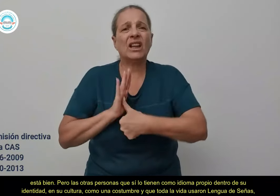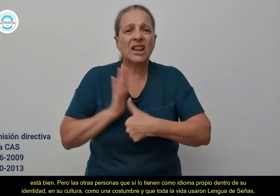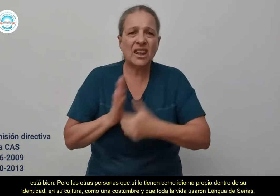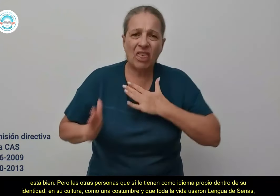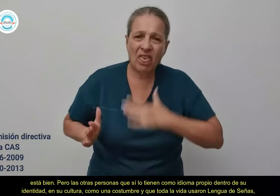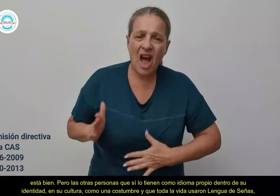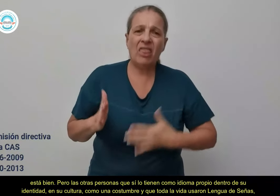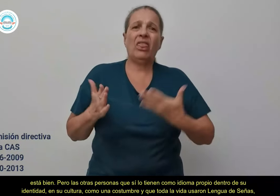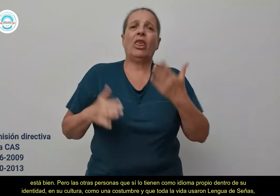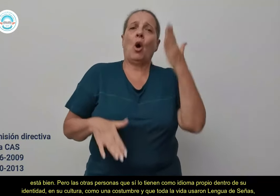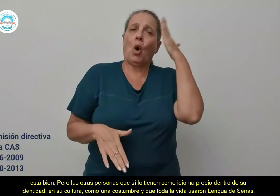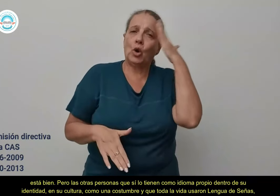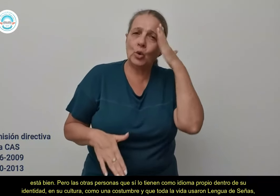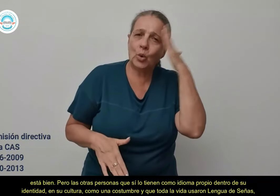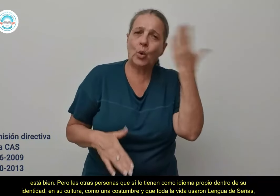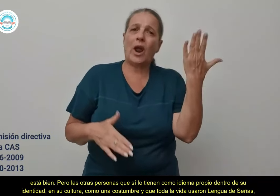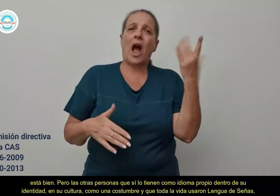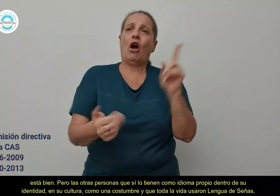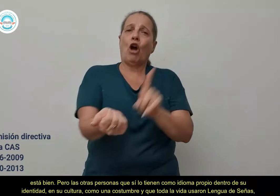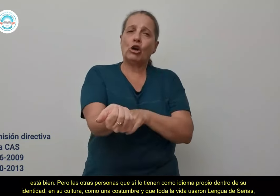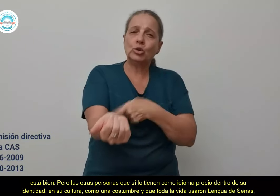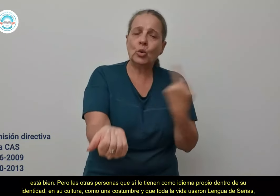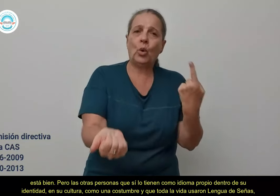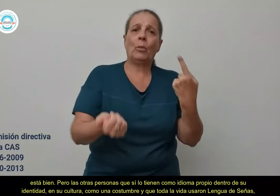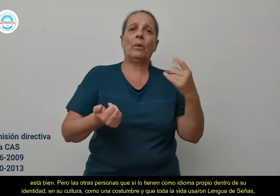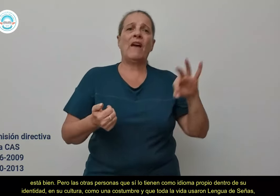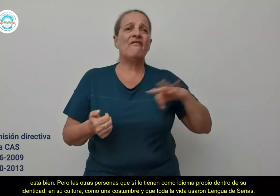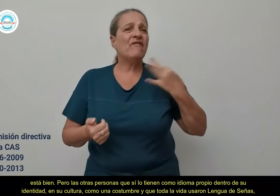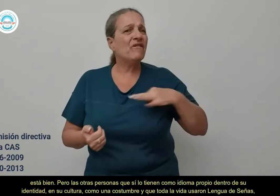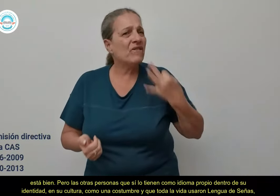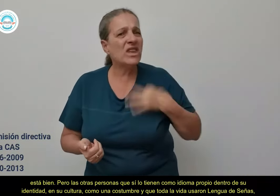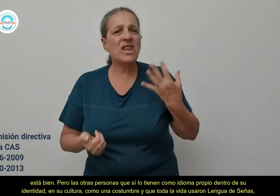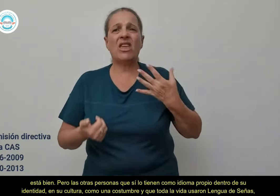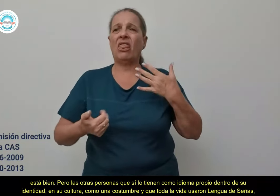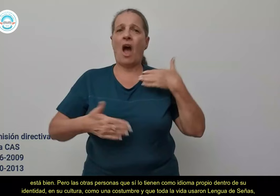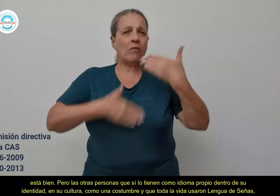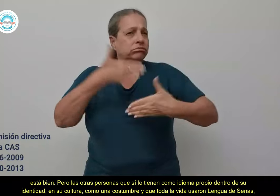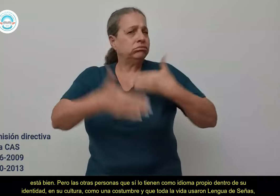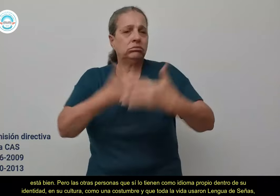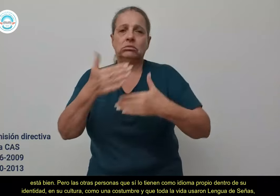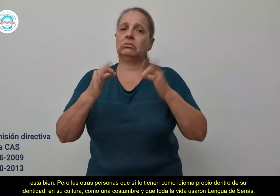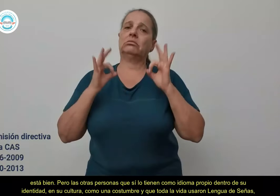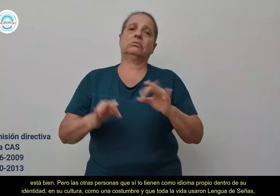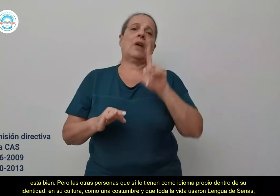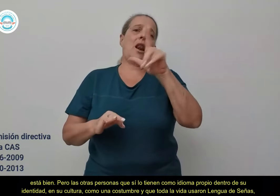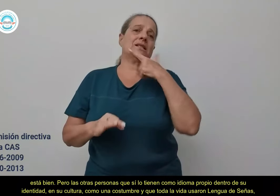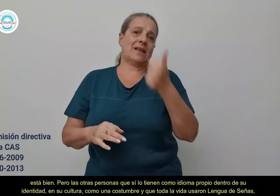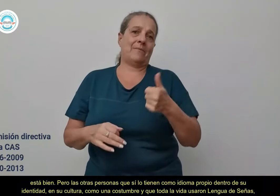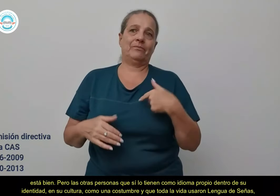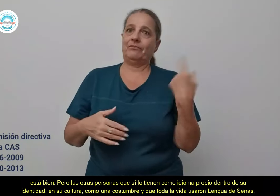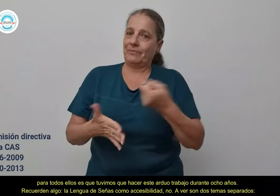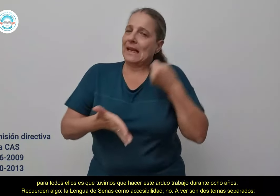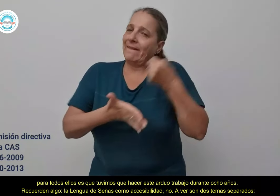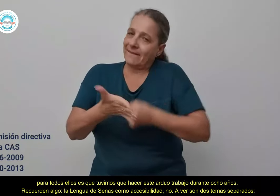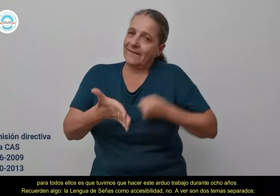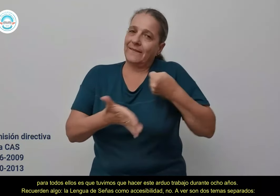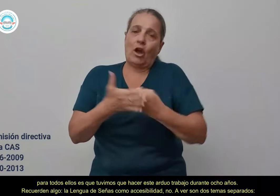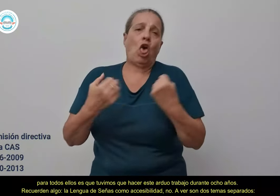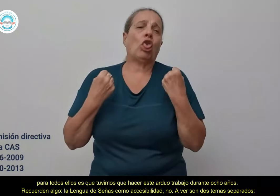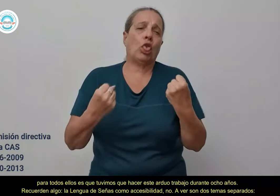de su identidad, en su cultura, como una costumbre y que toda la vida usaron la lengua de señas, para